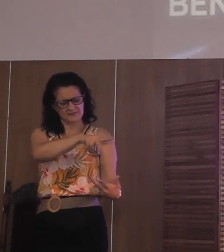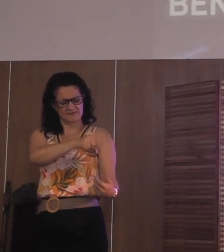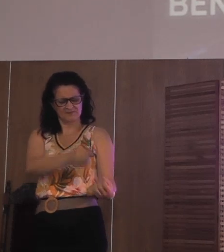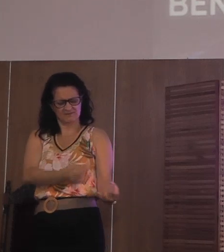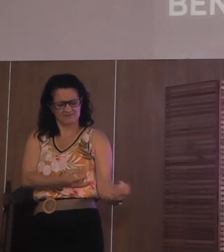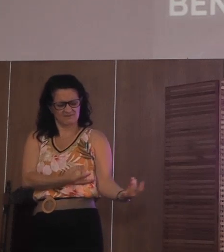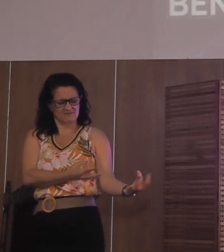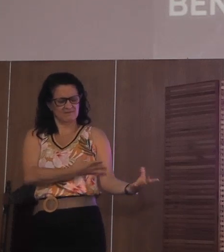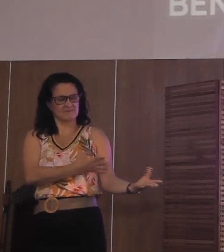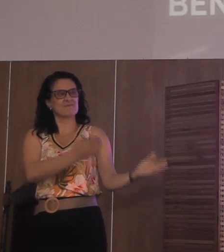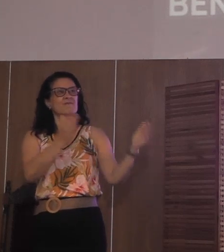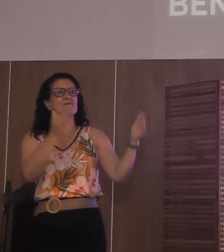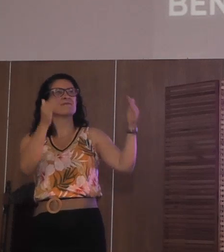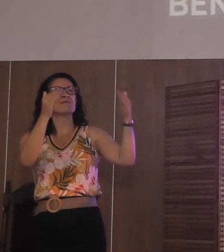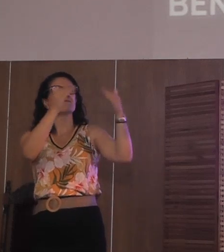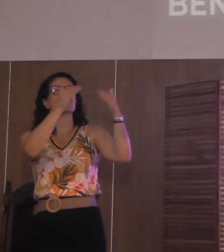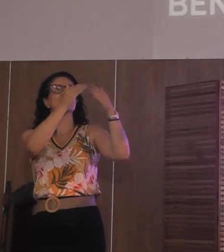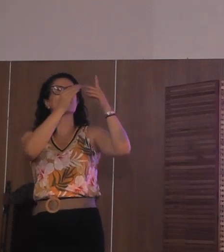tudo